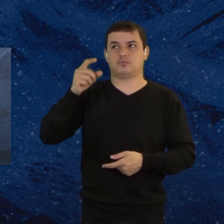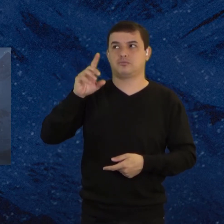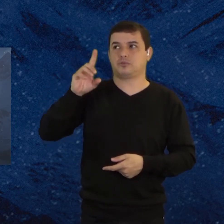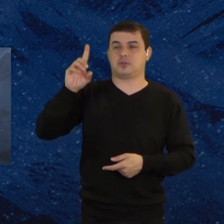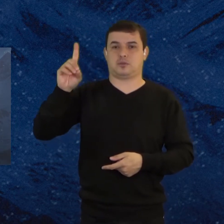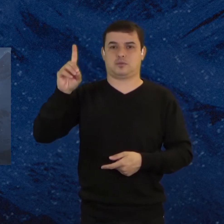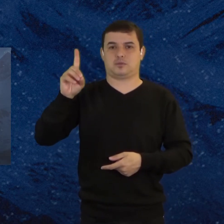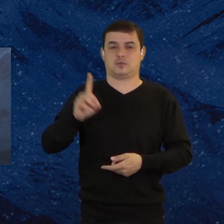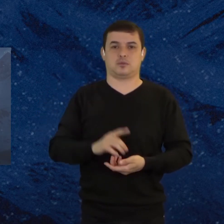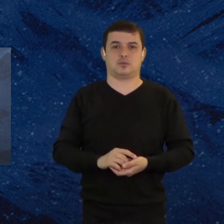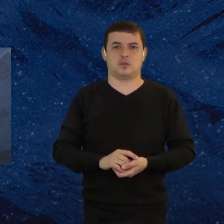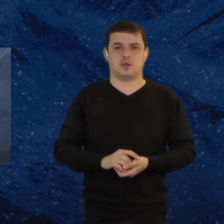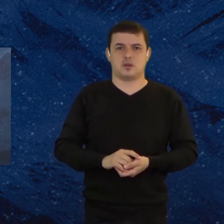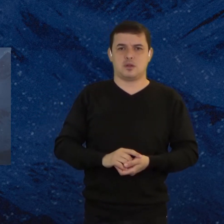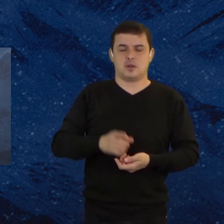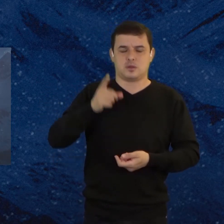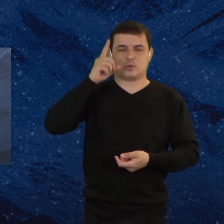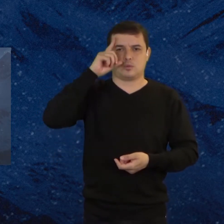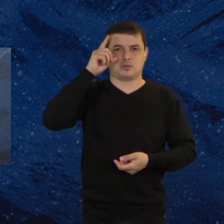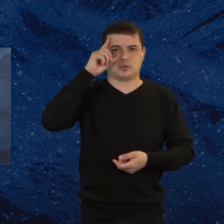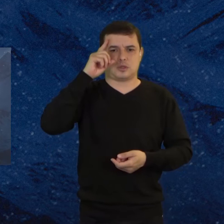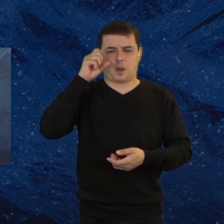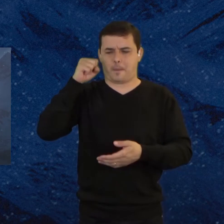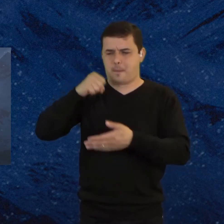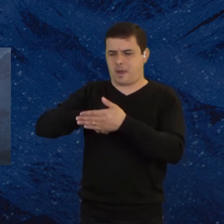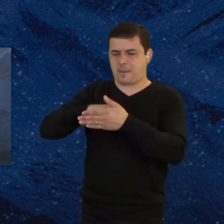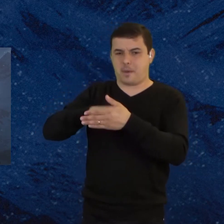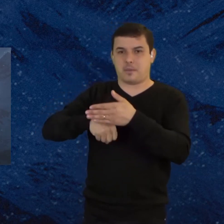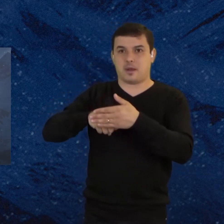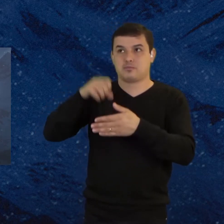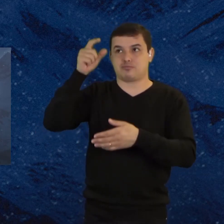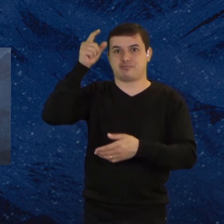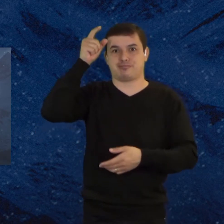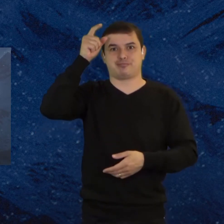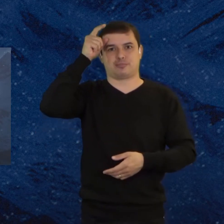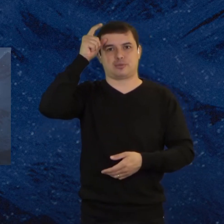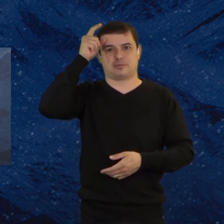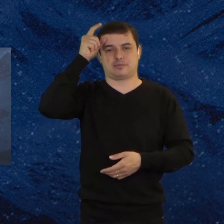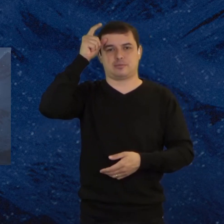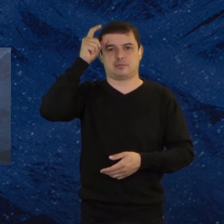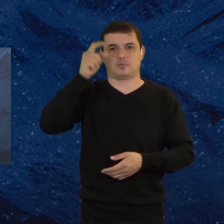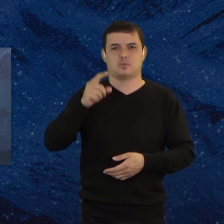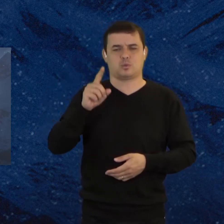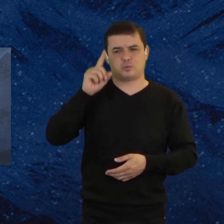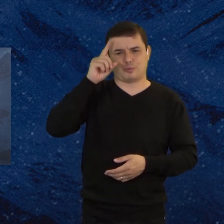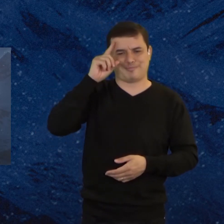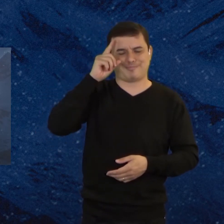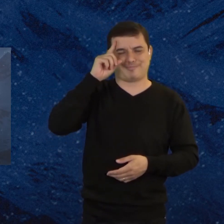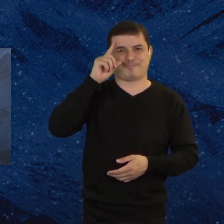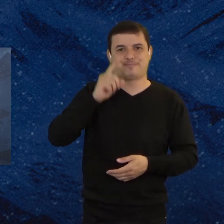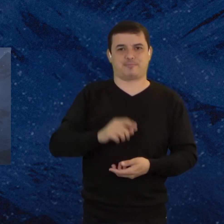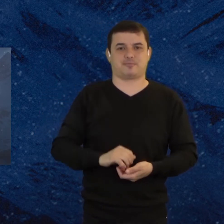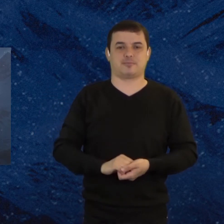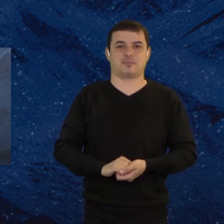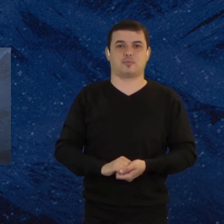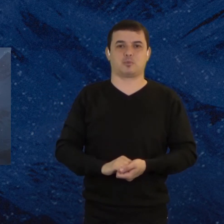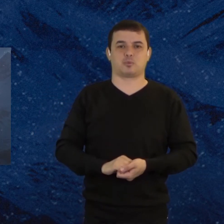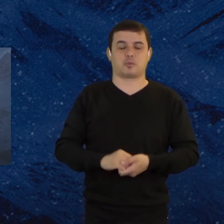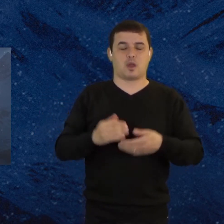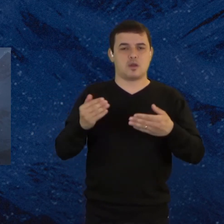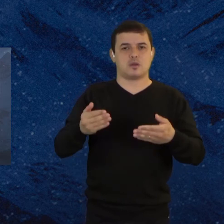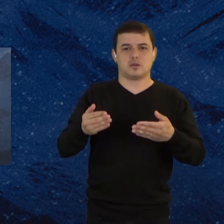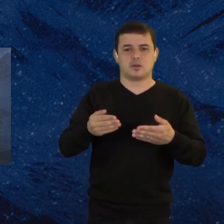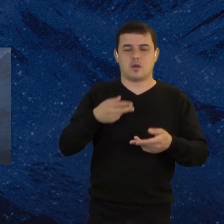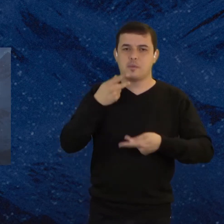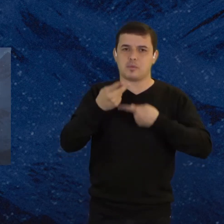é diária. Então, hoje à noite, eu quero falar para você, né, como